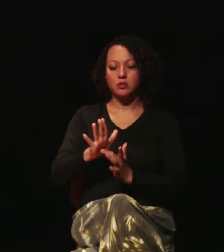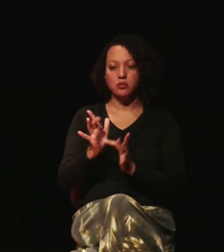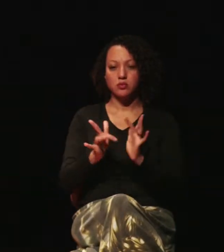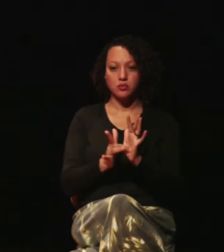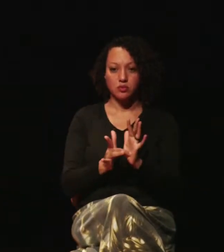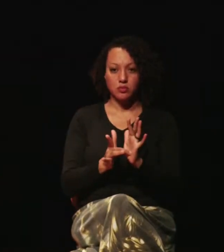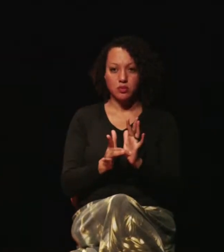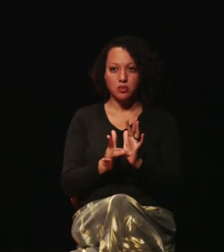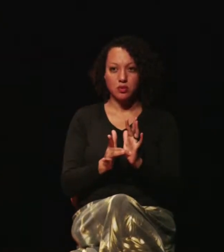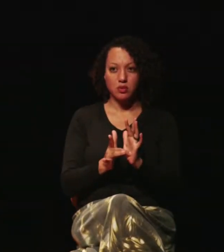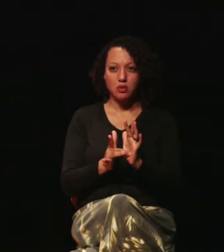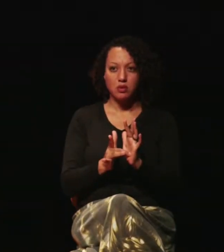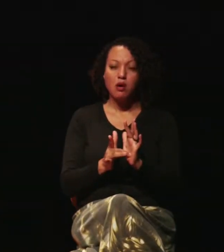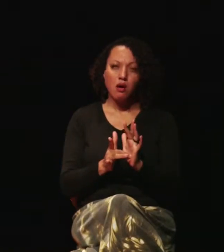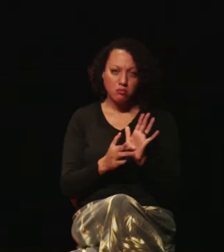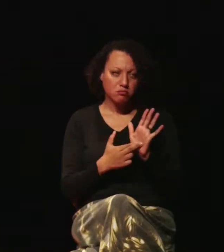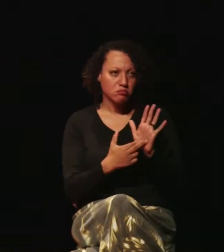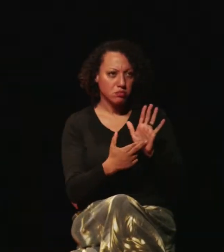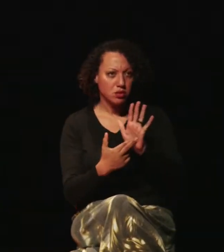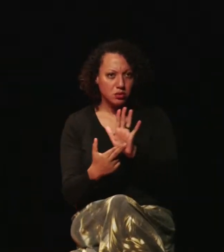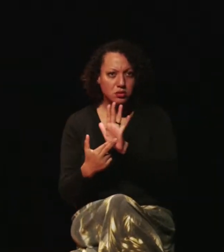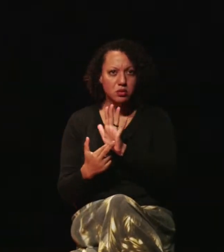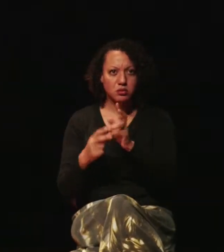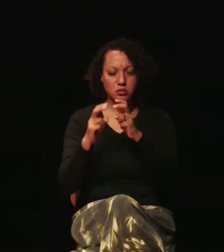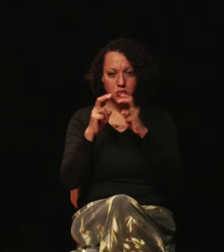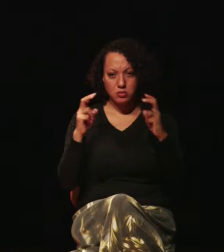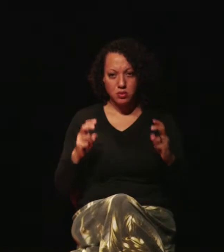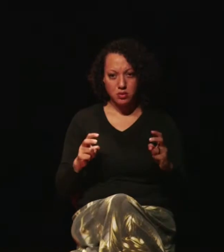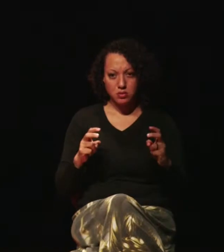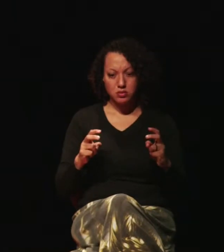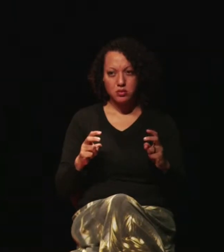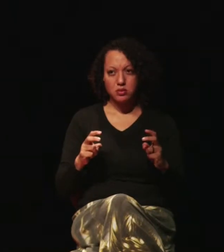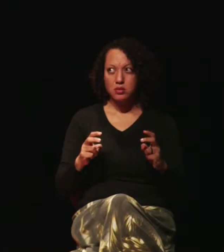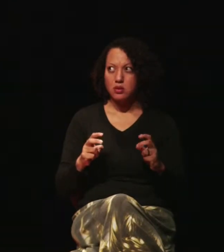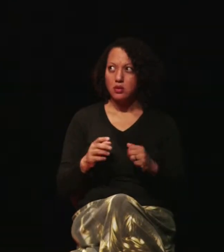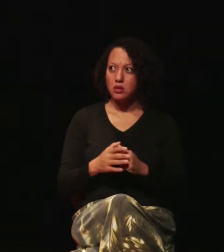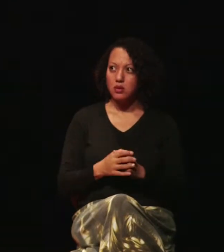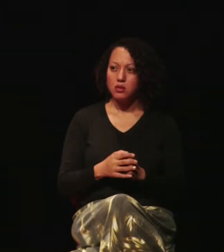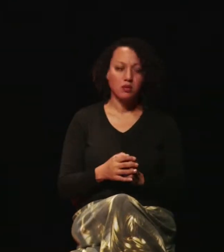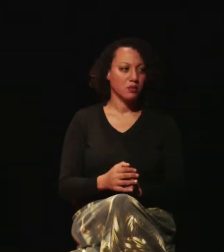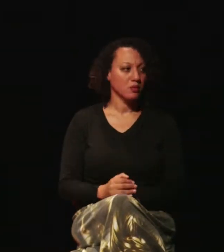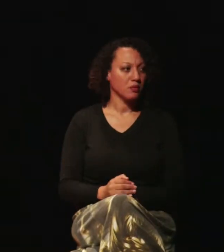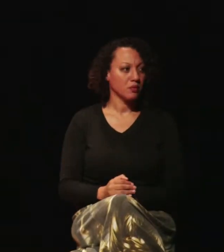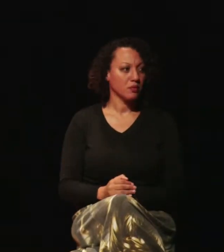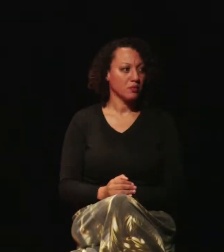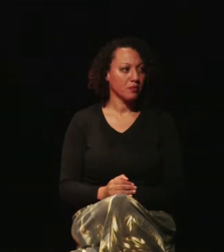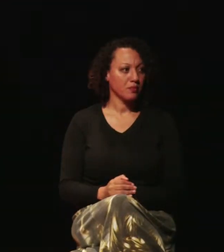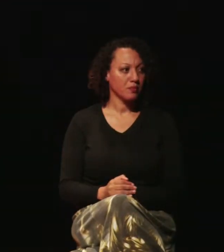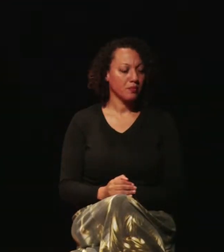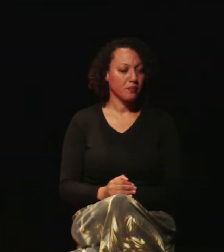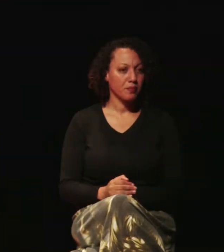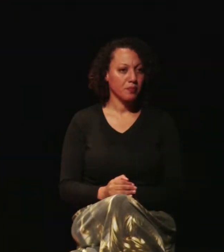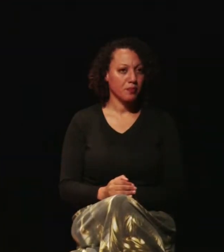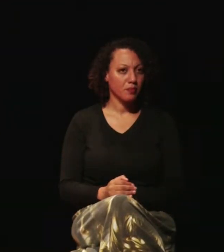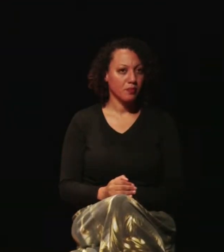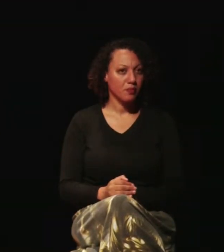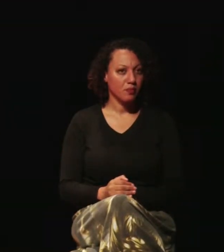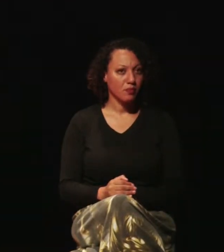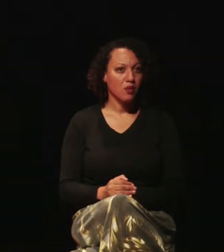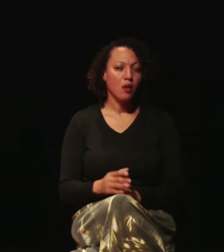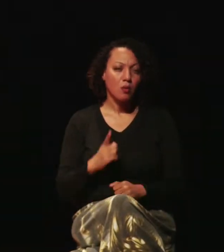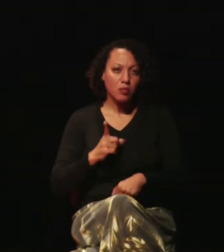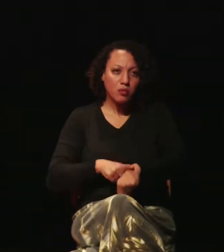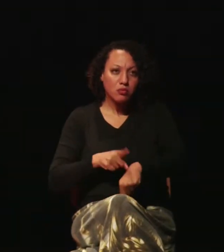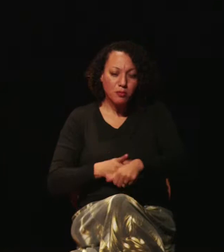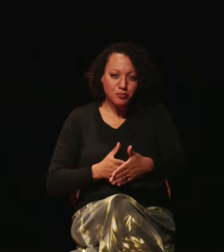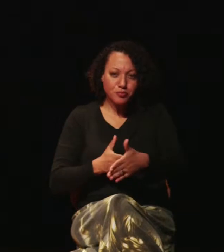Jesus, embora seja muito representada no MASP, não só pelo tempo limitado. Non solo per lo tempo